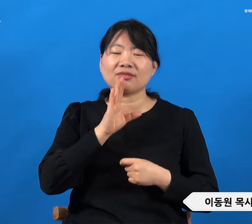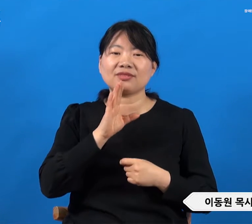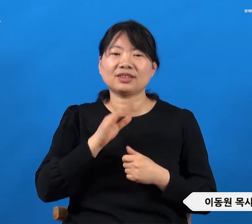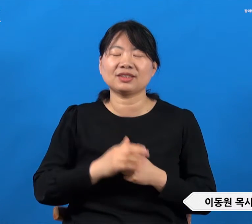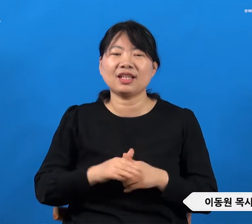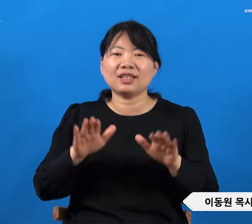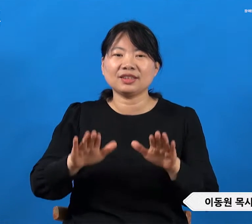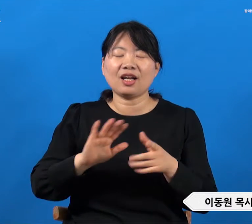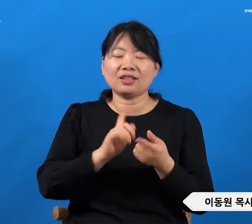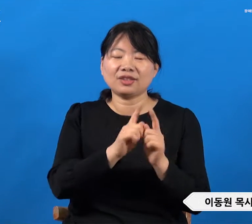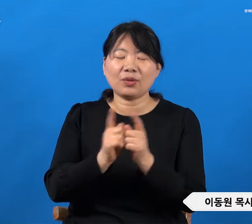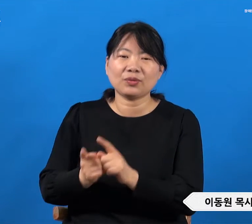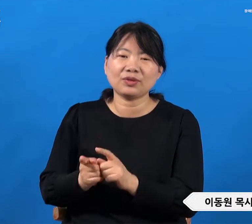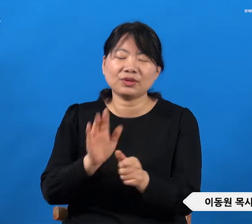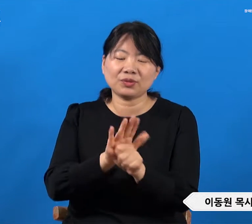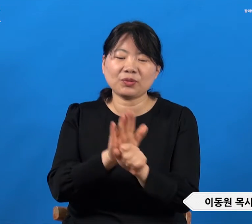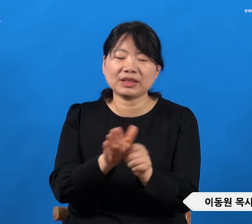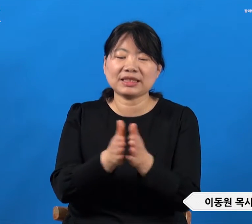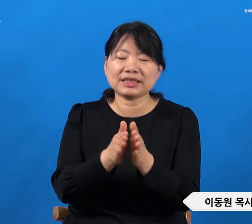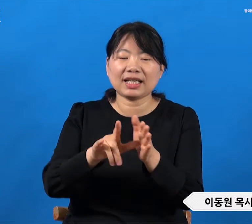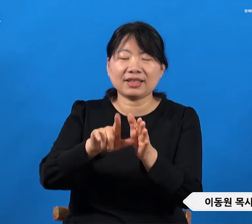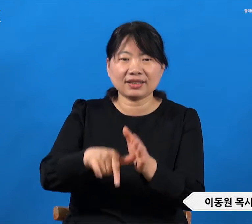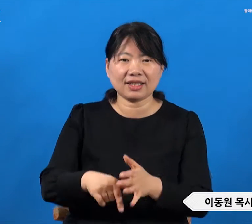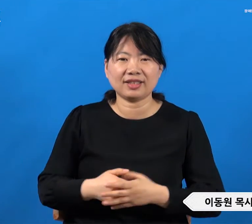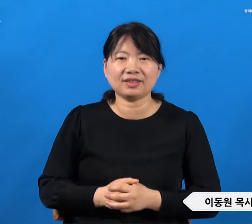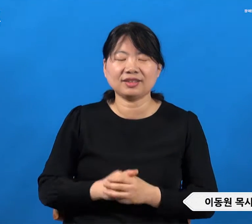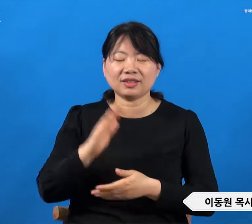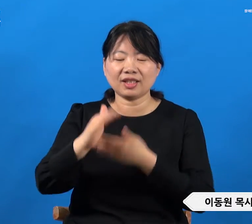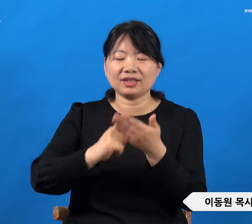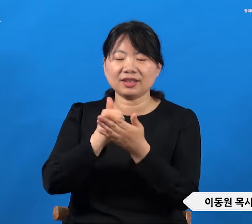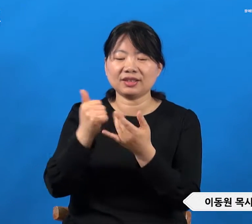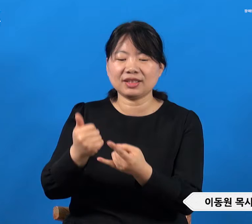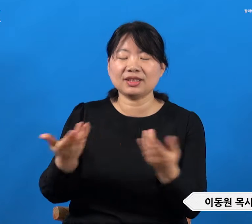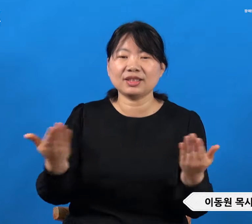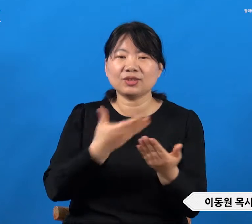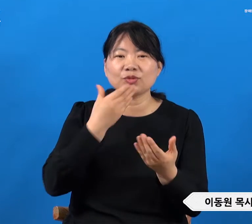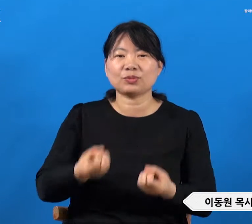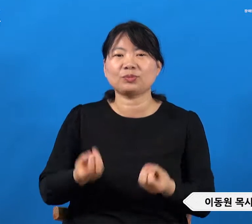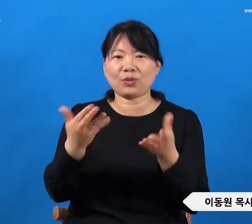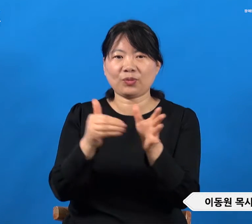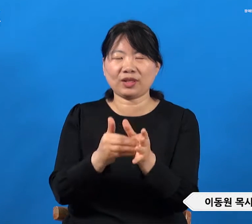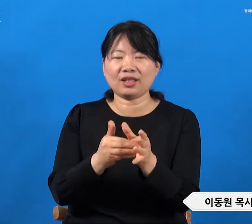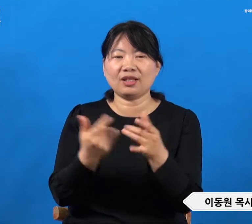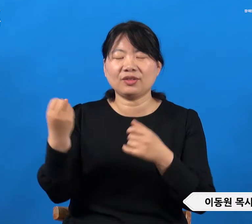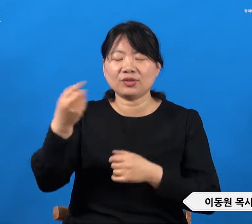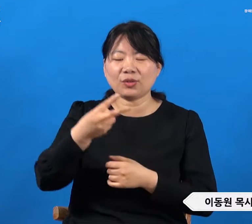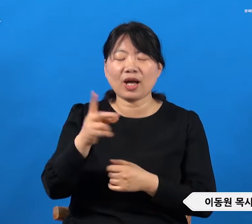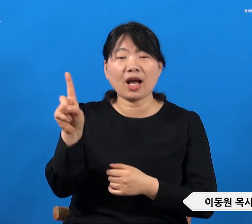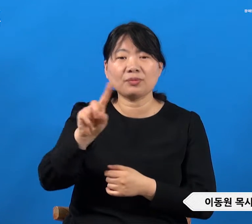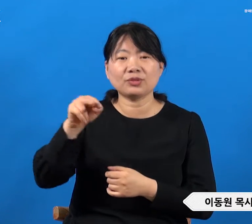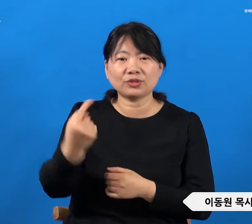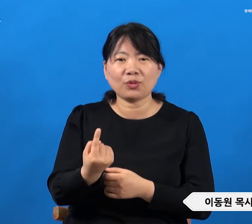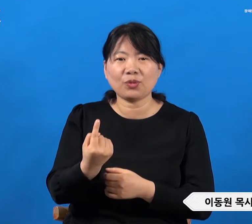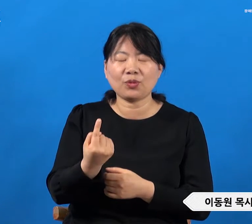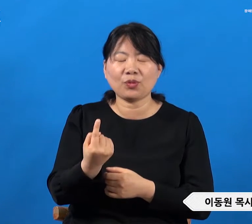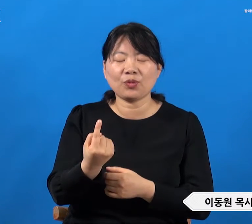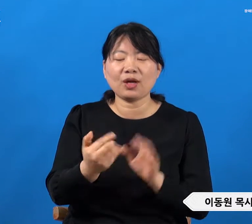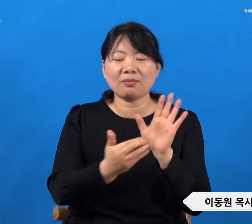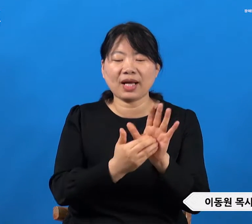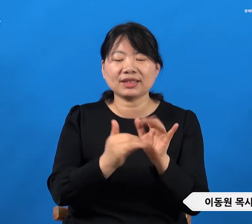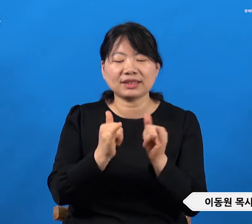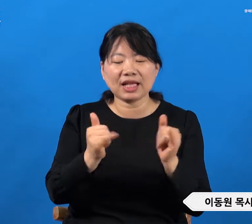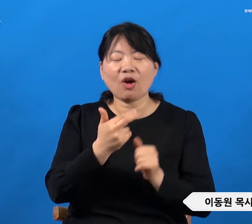그렇습니다. 자, 서로를 돕기 시작할 때 하나님은 이 일을 축복하십니다. 그리고 아무도 막을